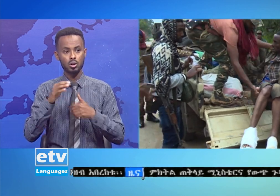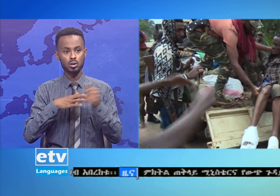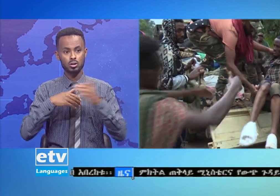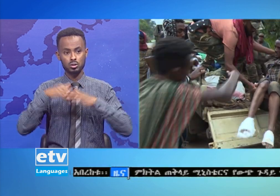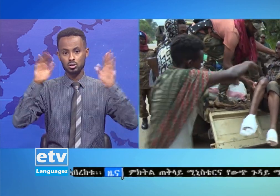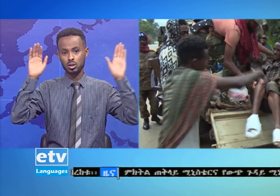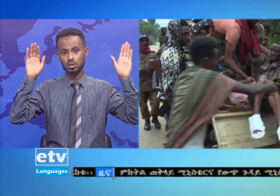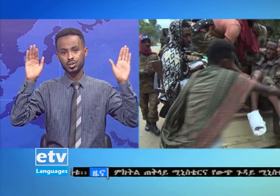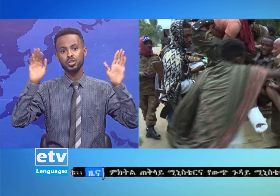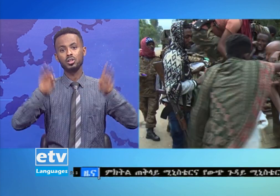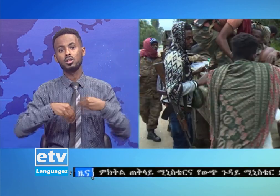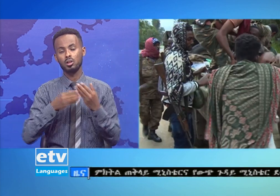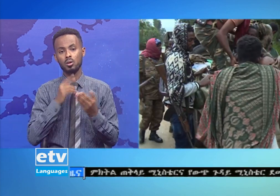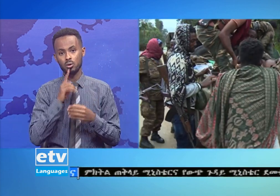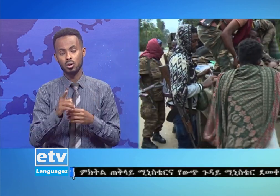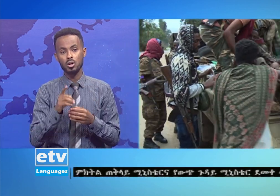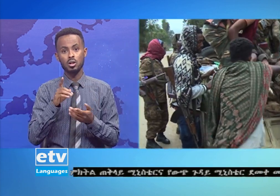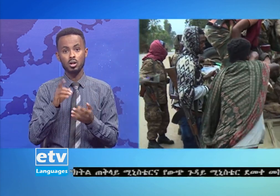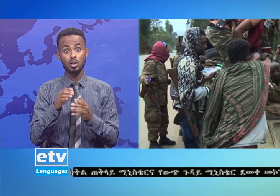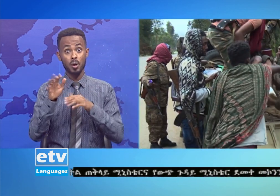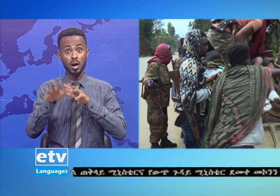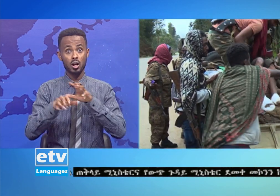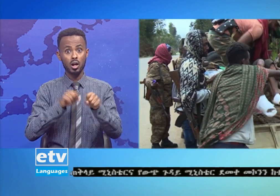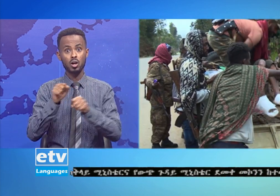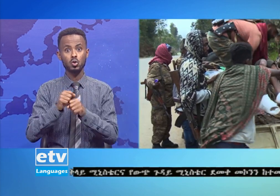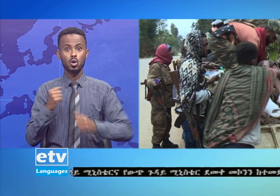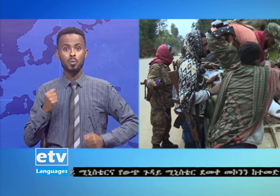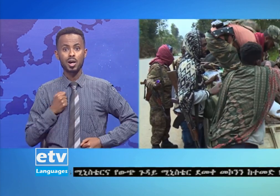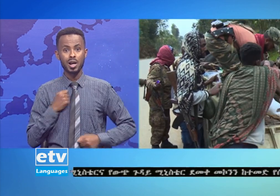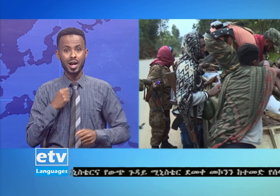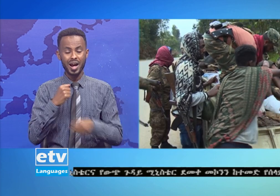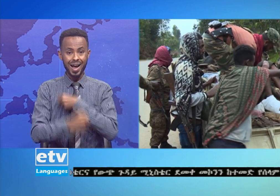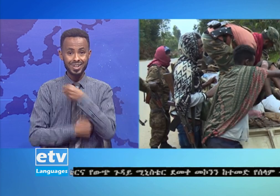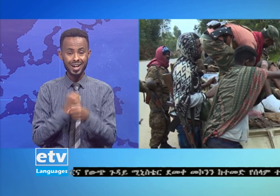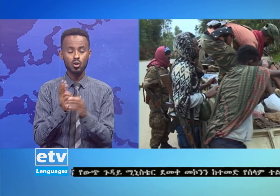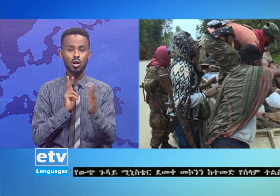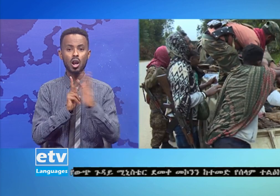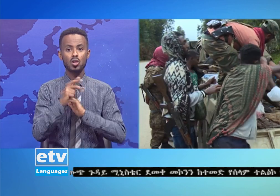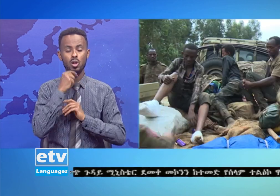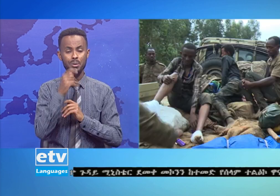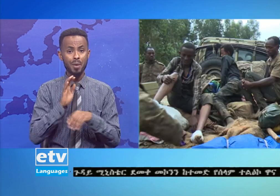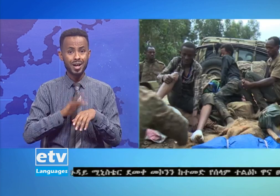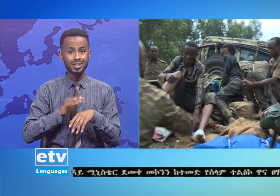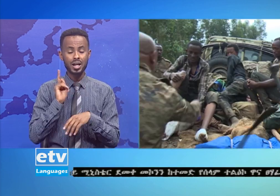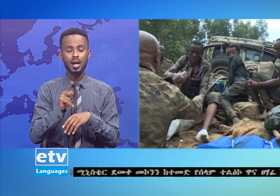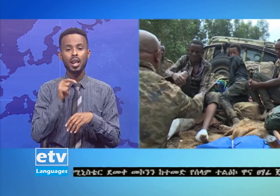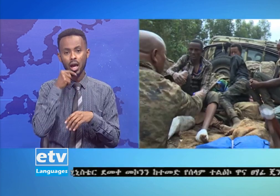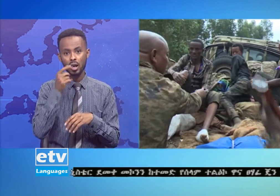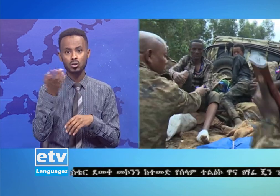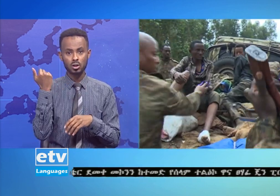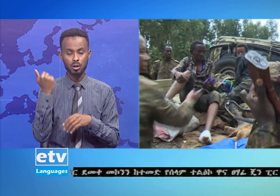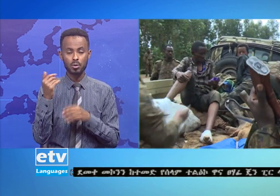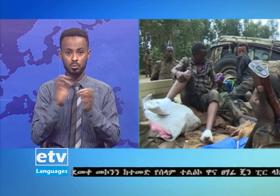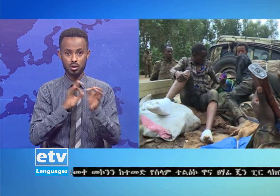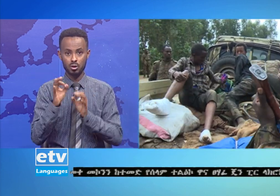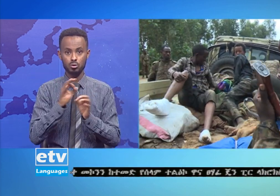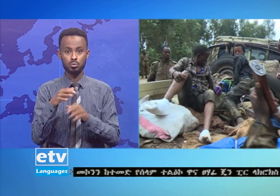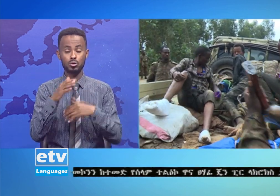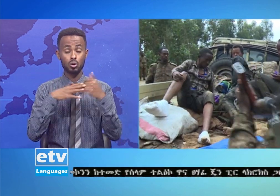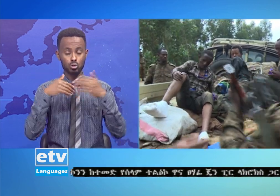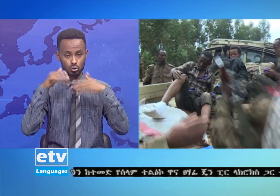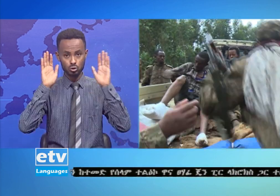እጃችን እንዲሰጥ ነው። ከተማረካችሁ መከላከያ አሰቃይቶ ይገድላችኋል የሚል ማስፈራሪያ ይነገራቸው እንደነበር የሚያነሱት